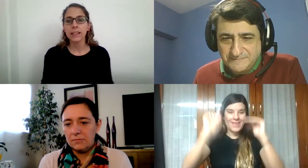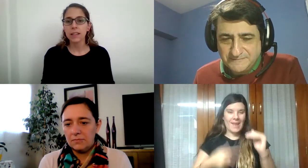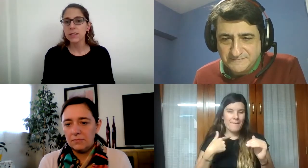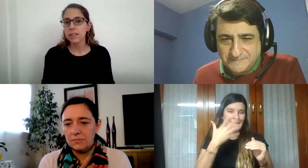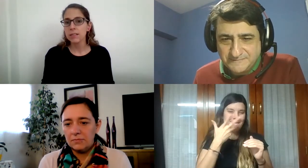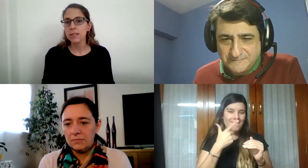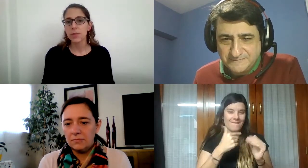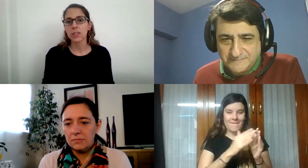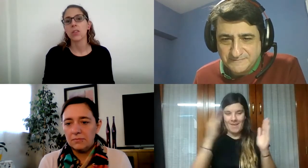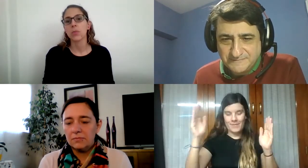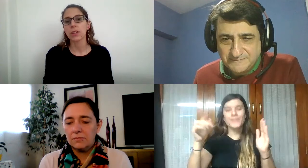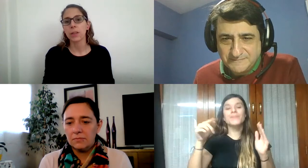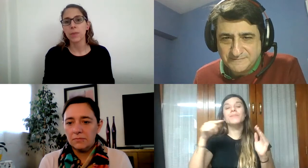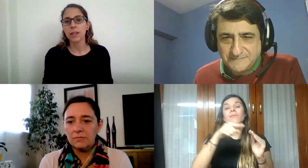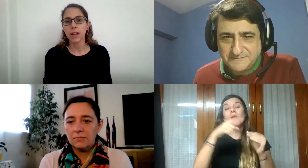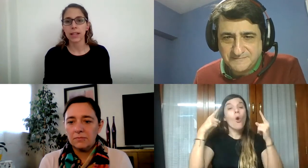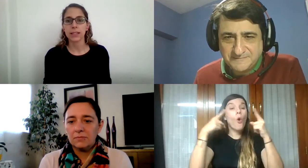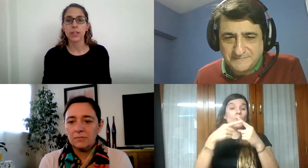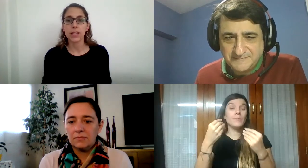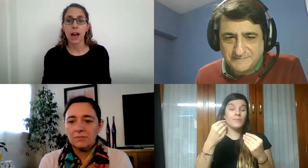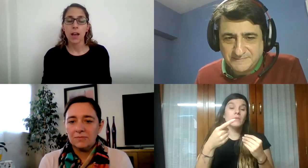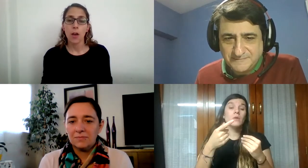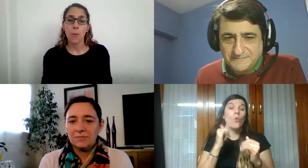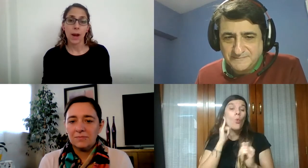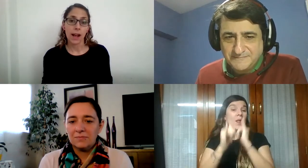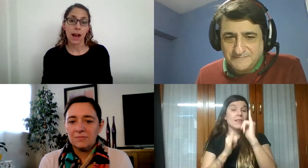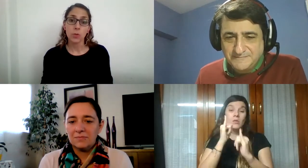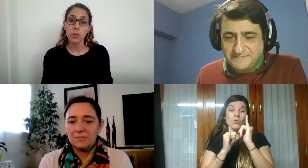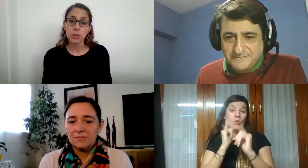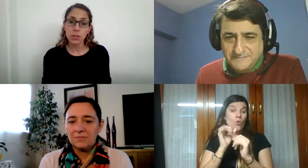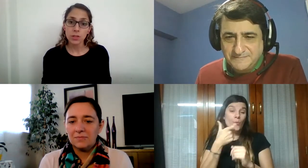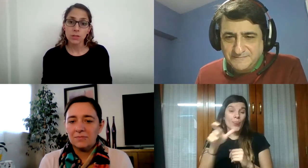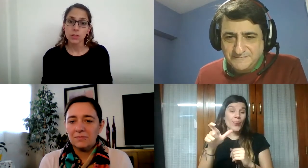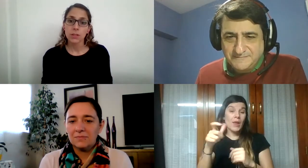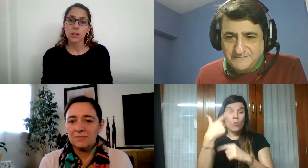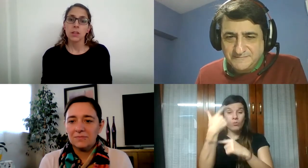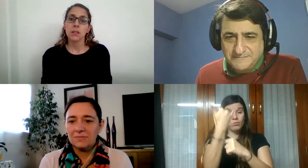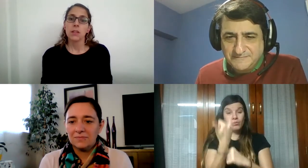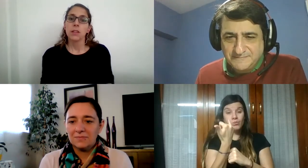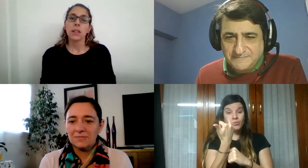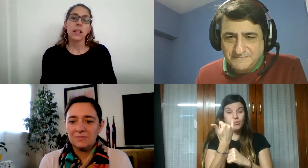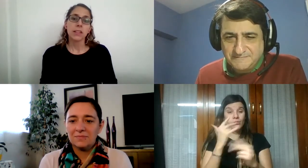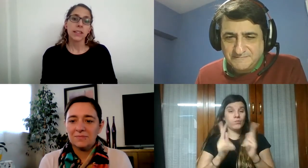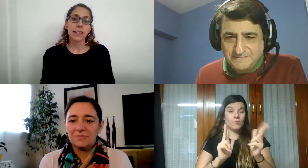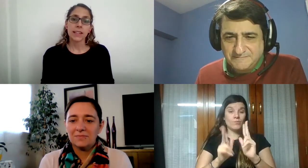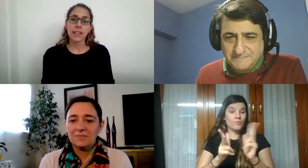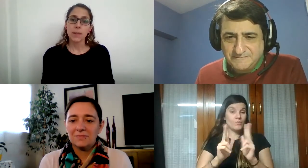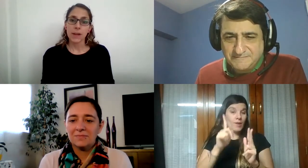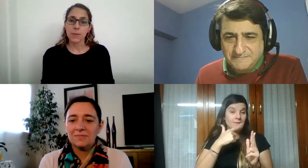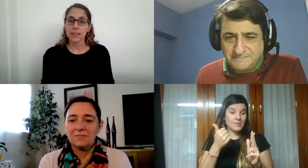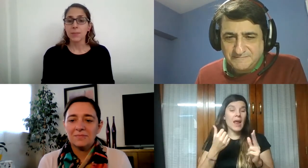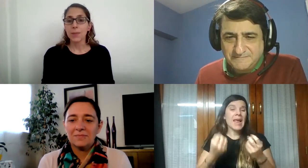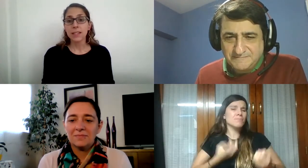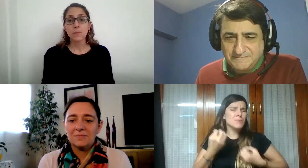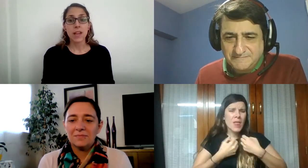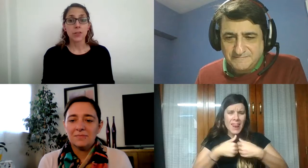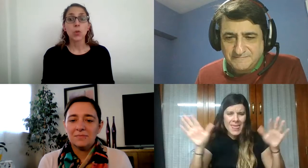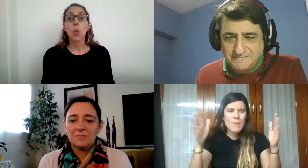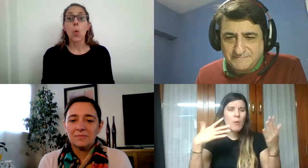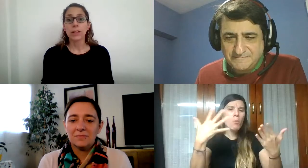esta quinta edición hemos incorporado también una categoría para adultos, y lo que tienen que hacer para participar